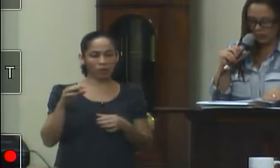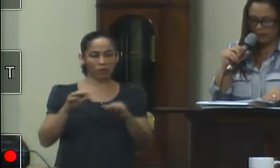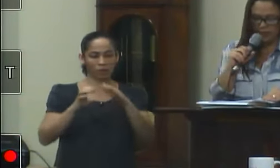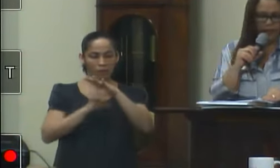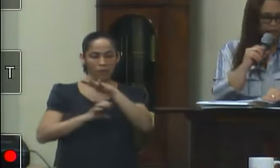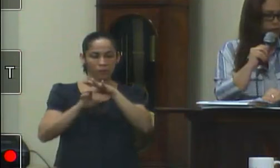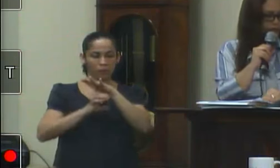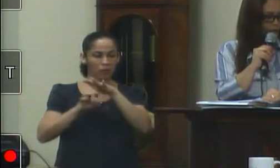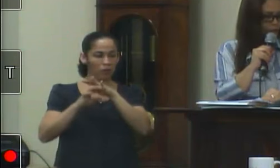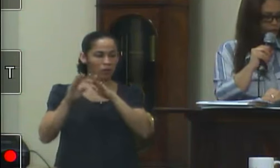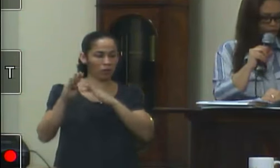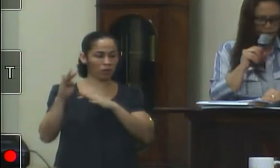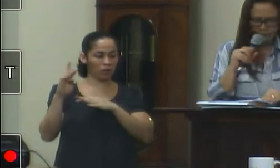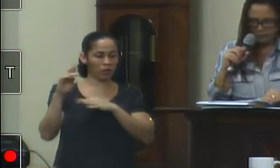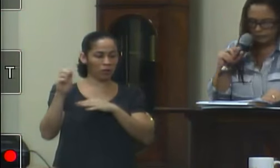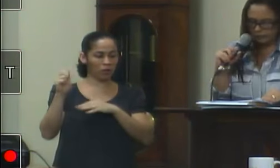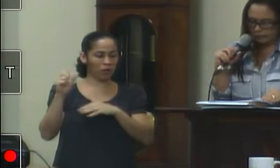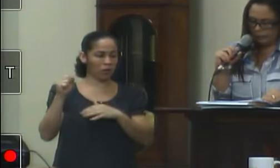que existem, não é isso, Léo?